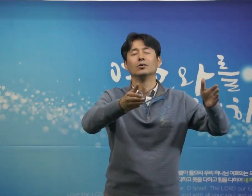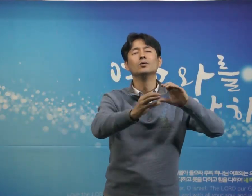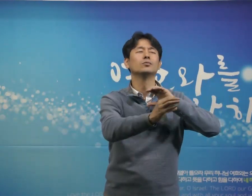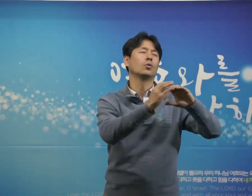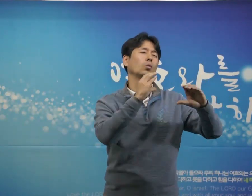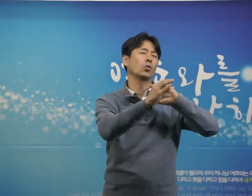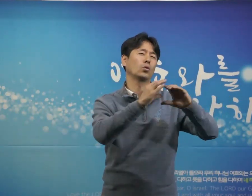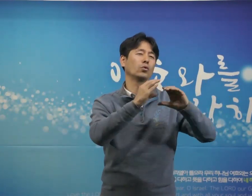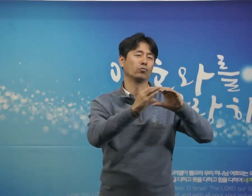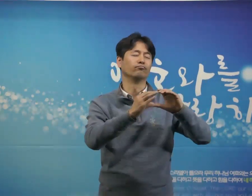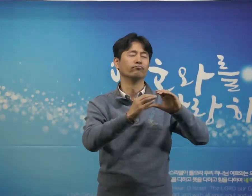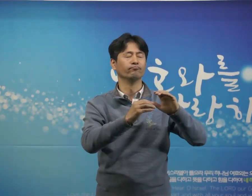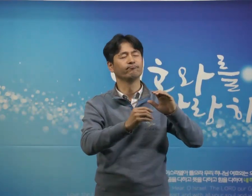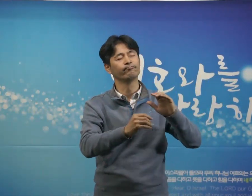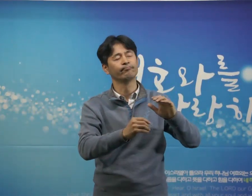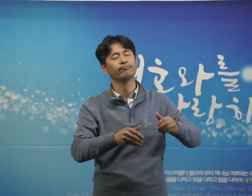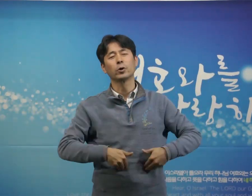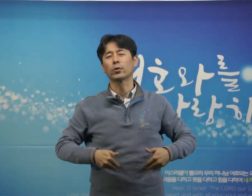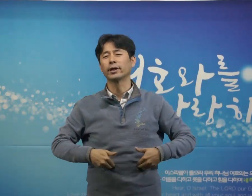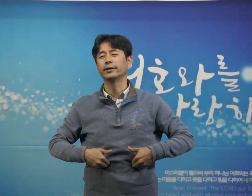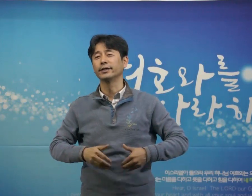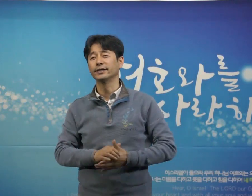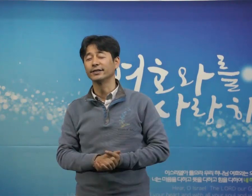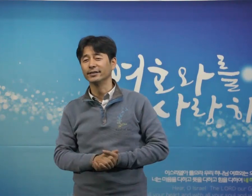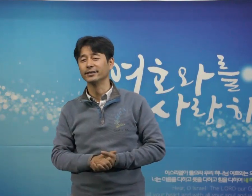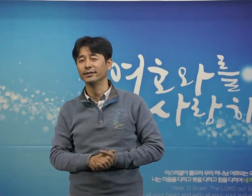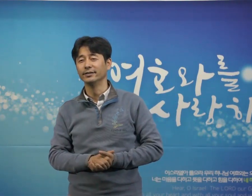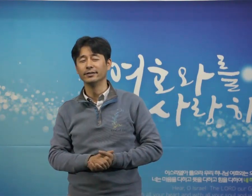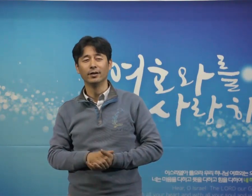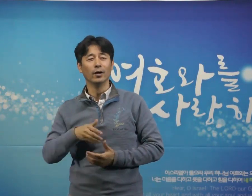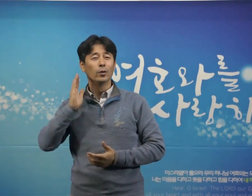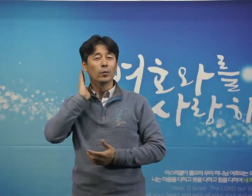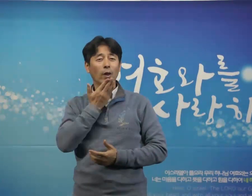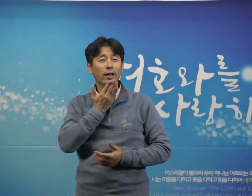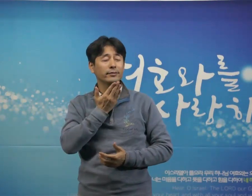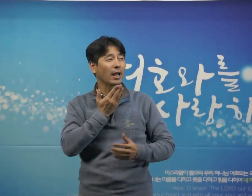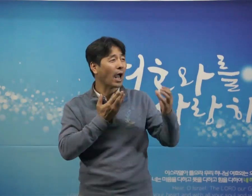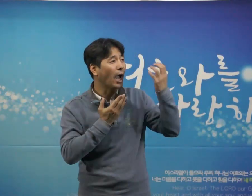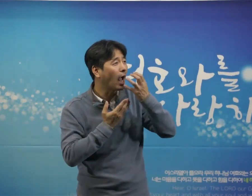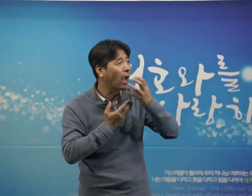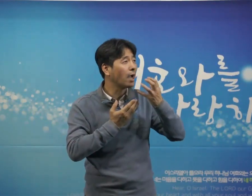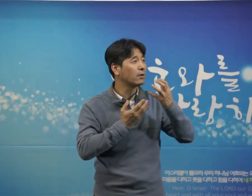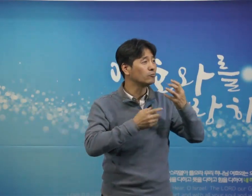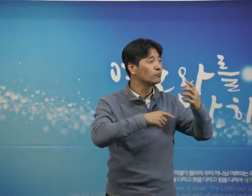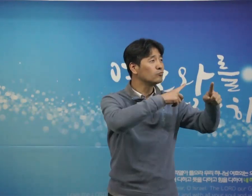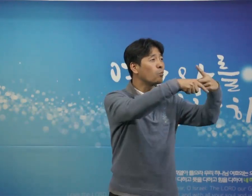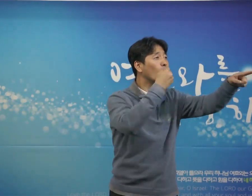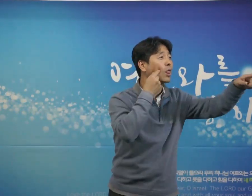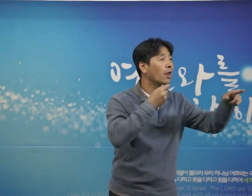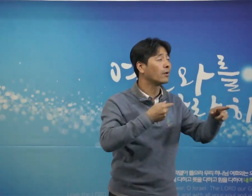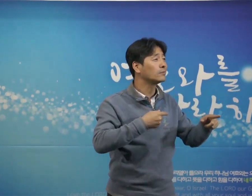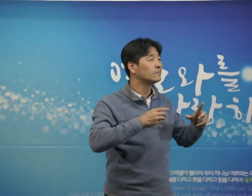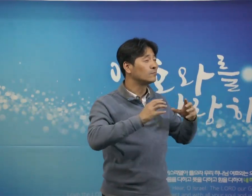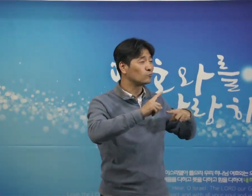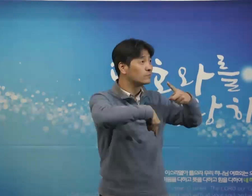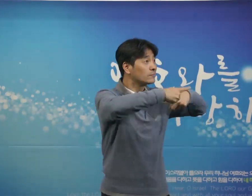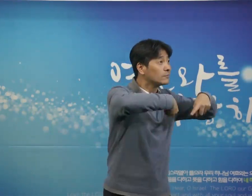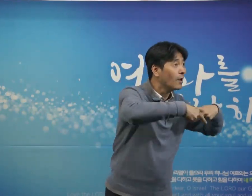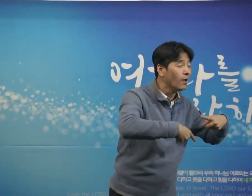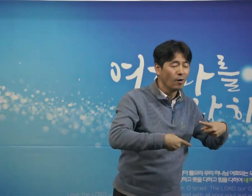청인과 청인 사이에 소통할 수 있고 그런 소통이 필요합니다. 여기는 청인과 이제 소통하는